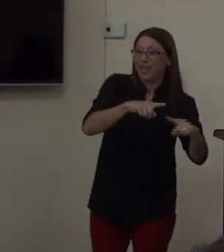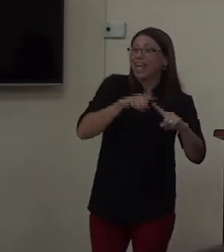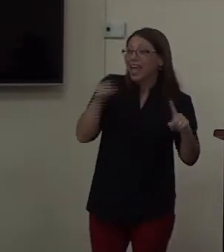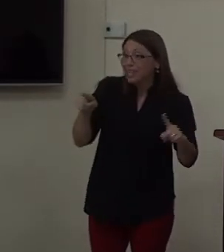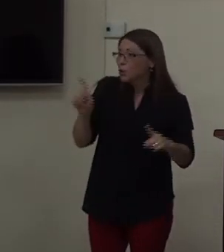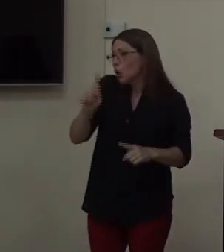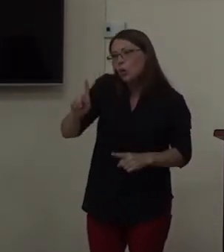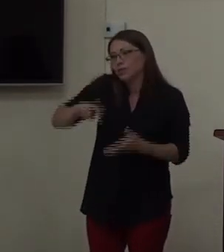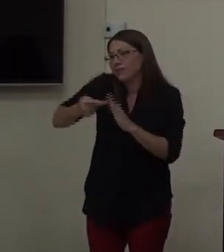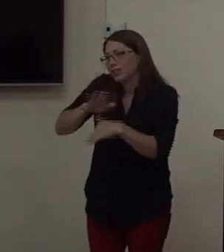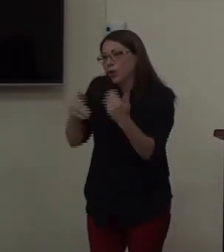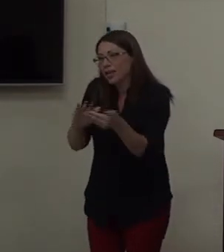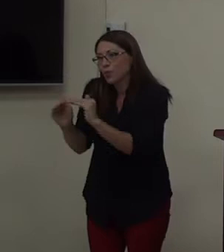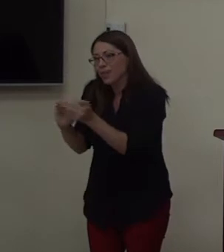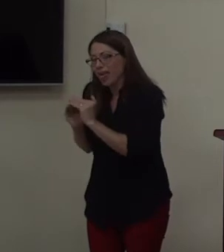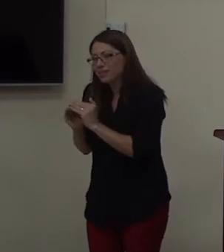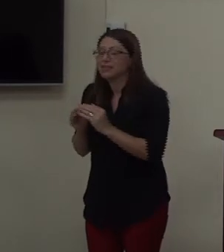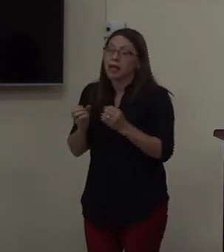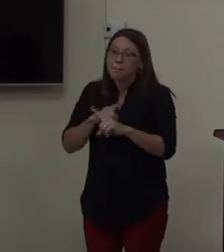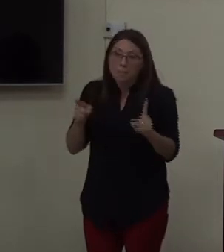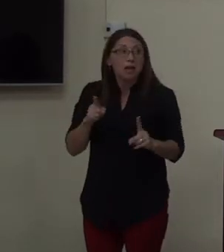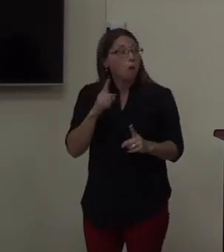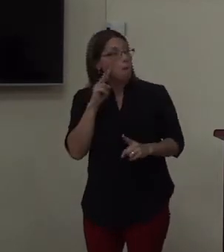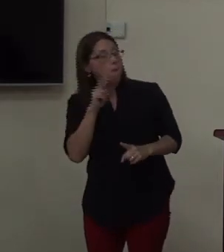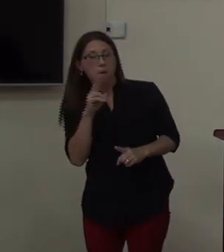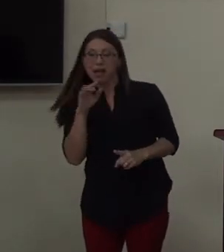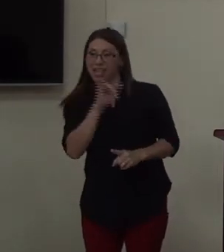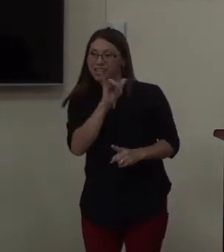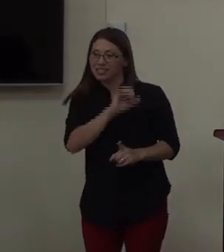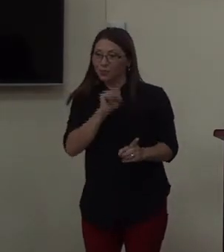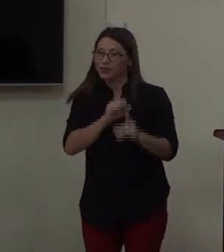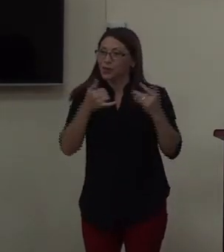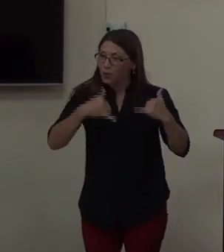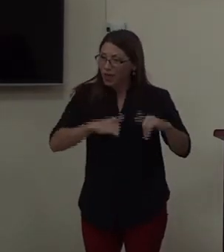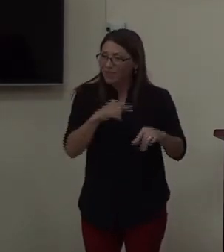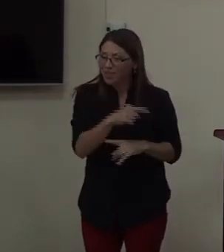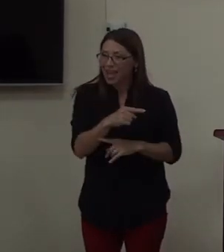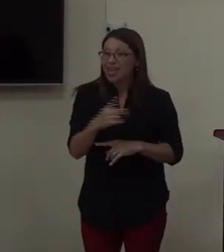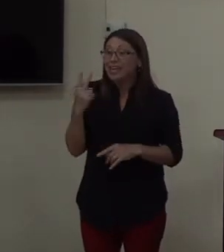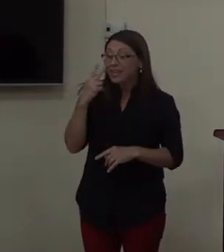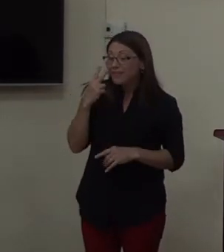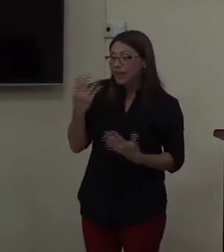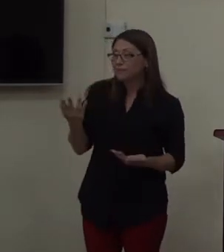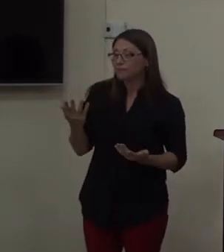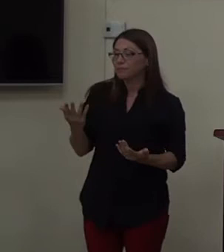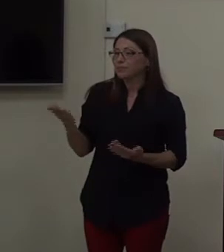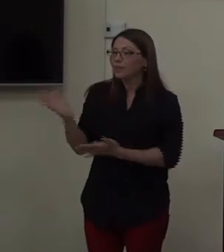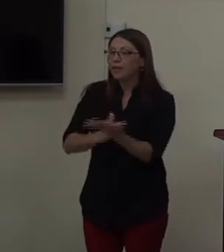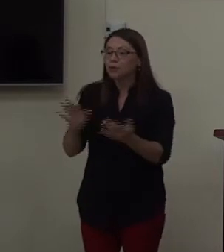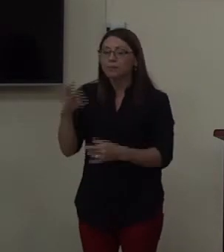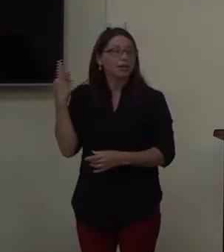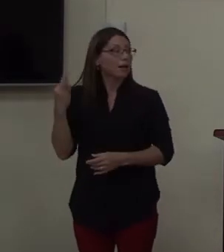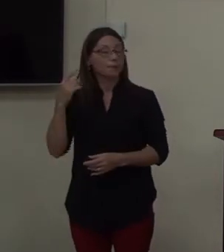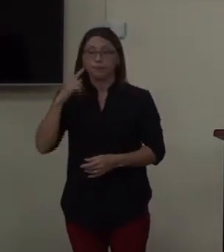muchos lugares donde viven aquí, efectivamente, pero encontramos esta situación todavía, ¿verdad? Y vean que de alguna manera,